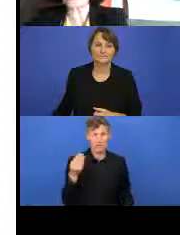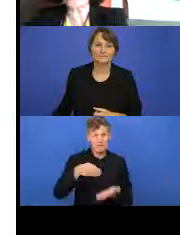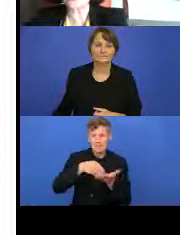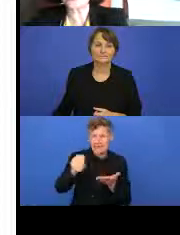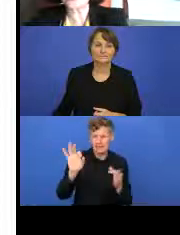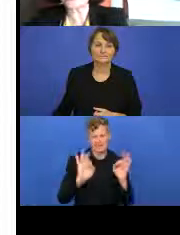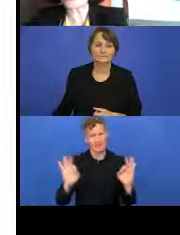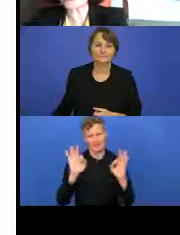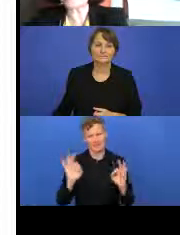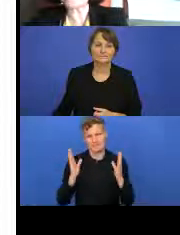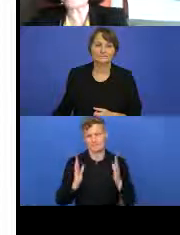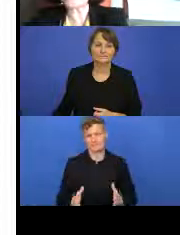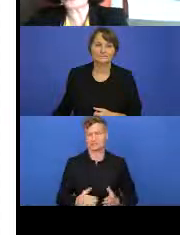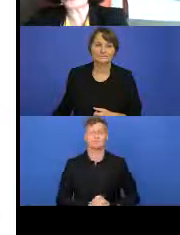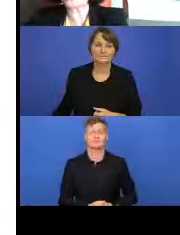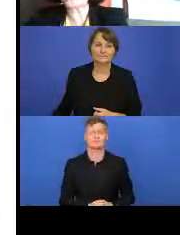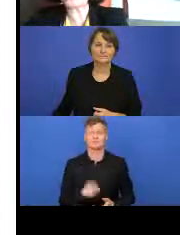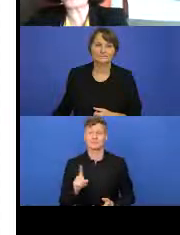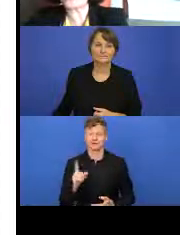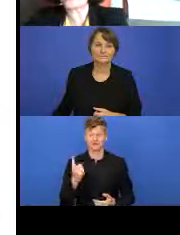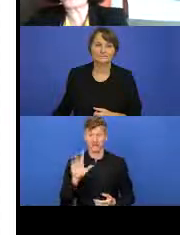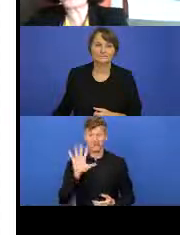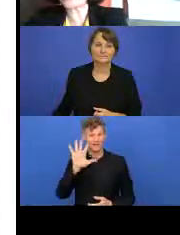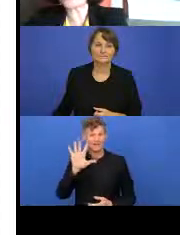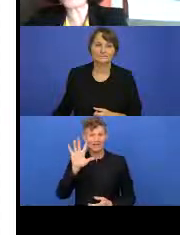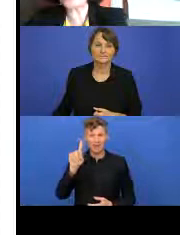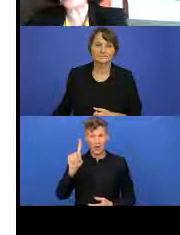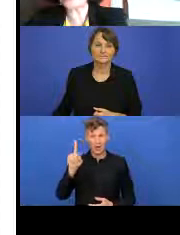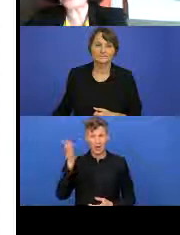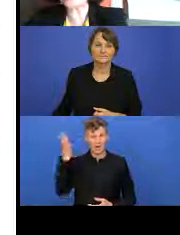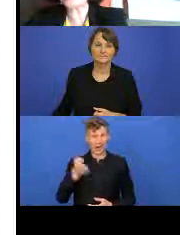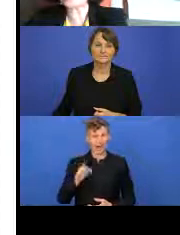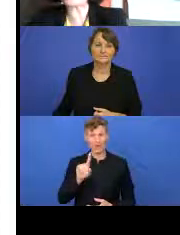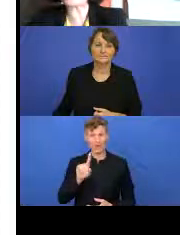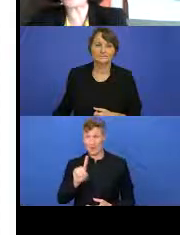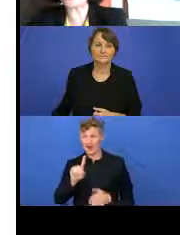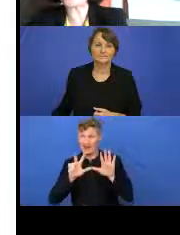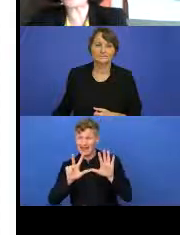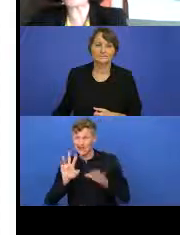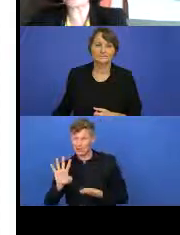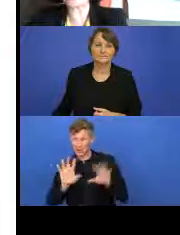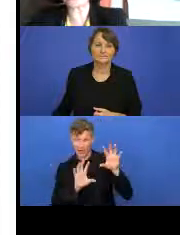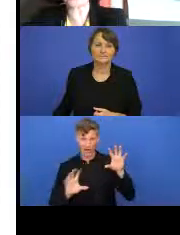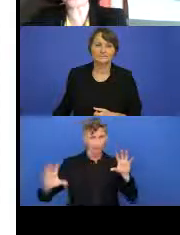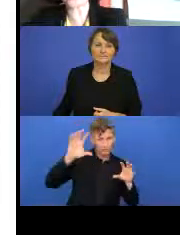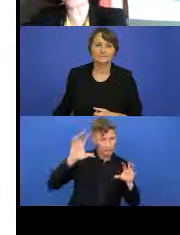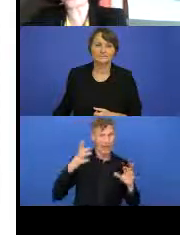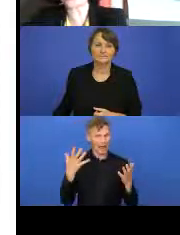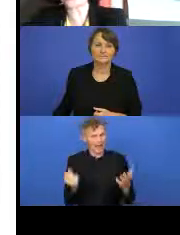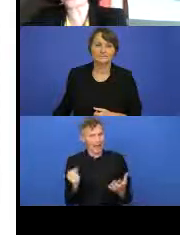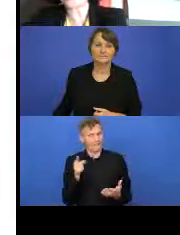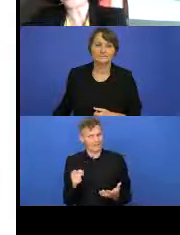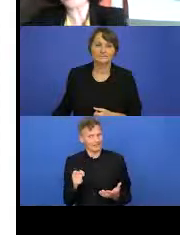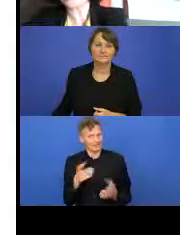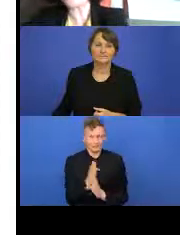pré-primaire et de le rendre gratuit, bien sûr, pour tous les enfants. Mais seulement 51 de ce pays sur